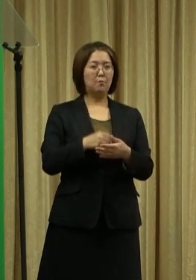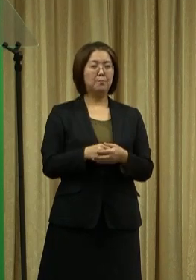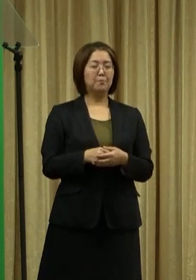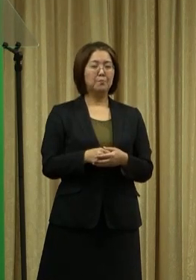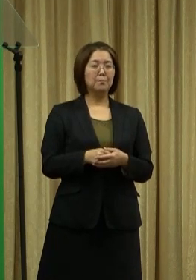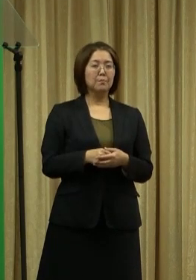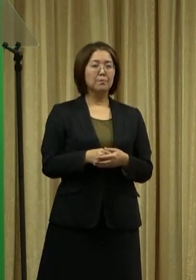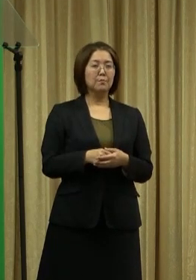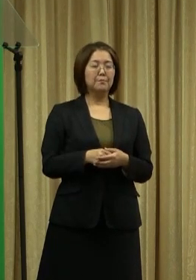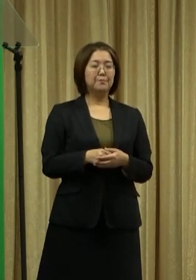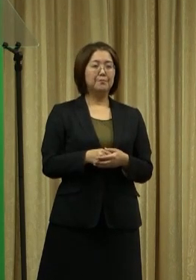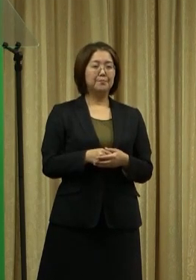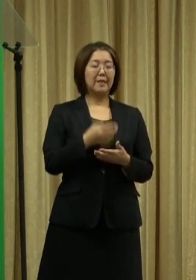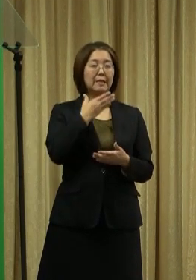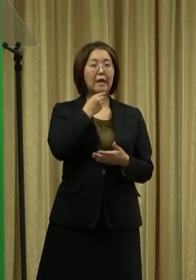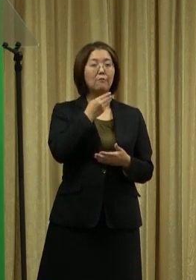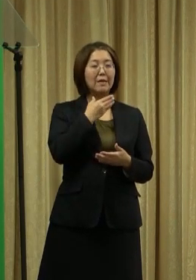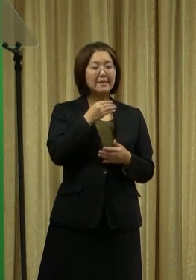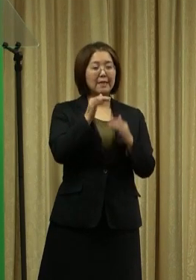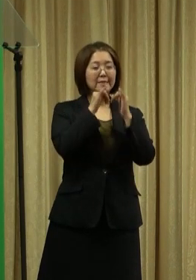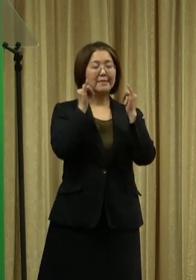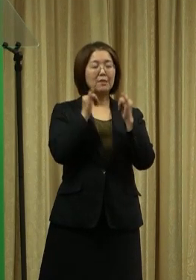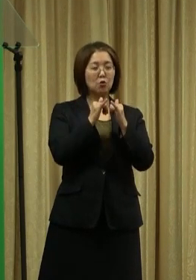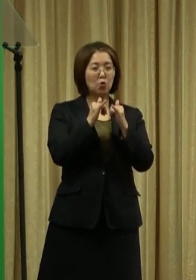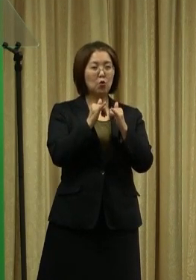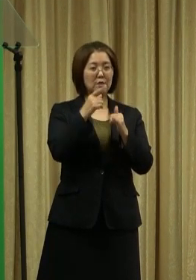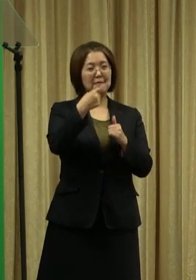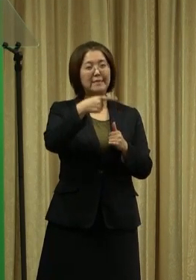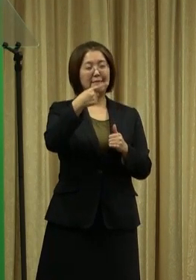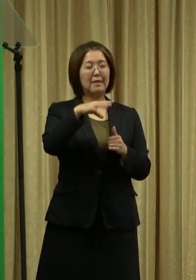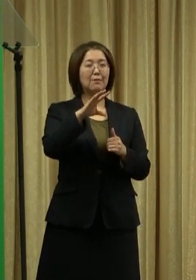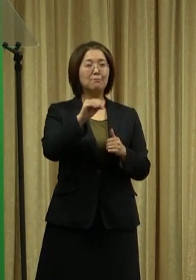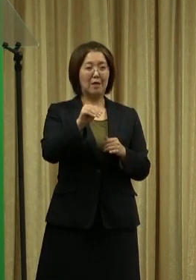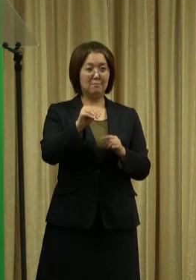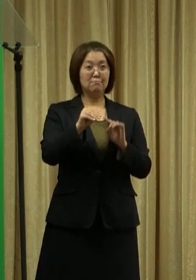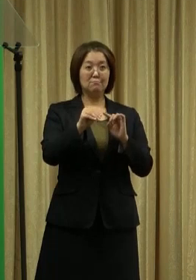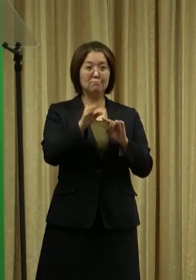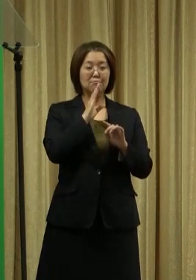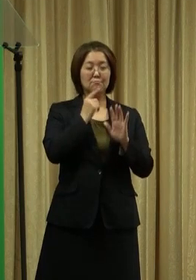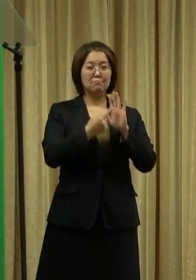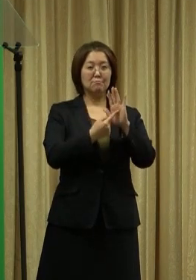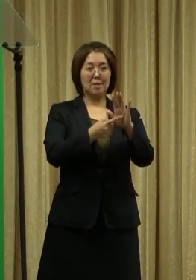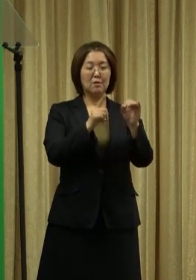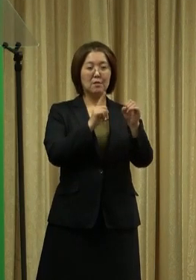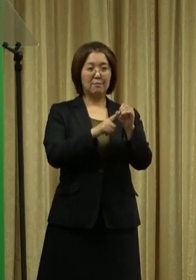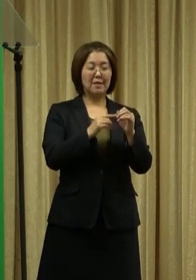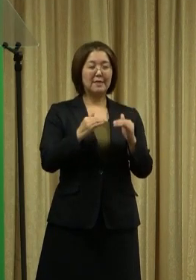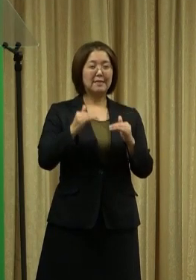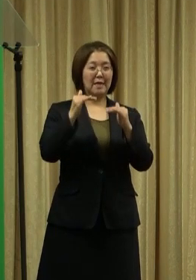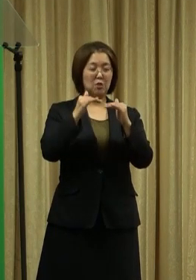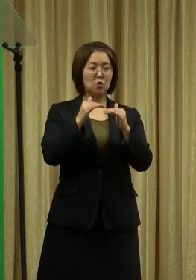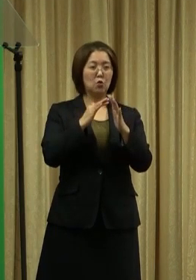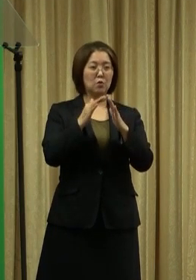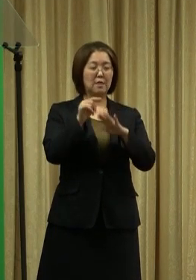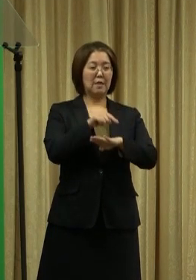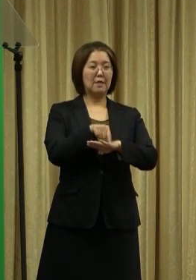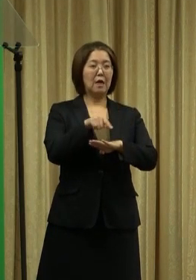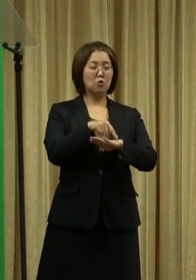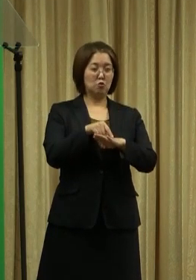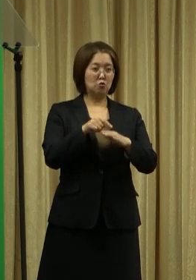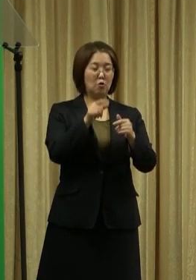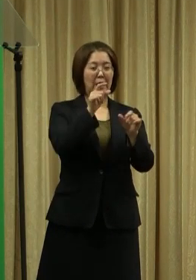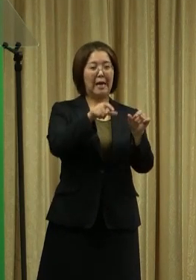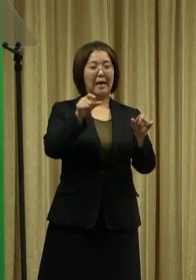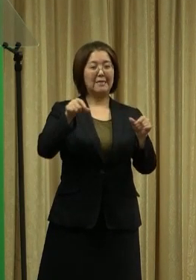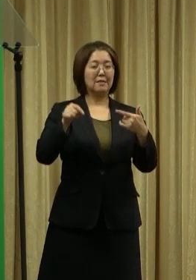その上で、幸せ人口1000万、ウェルビング先進地域からの実現に向けて、成長戦略の6つの柱に基づく取り